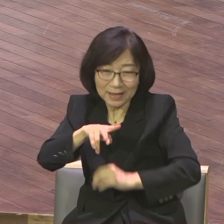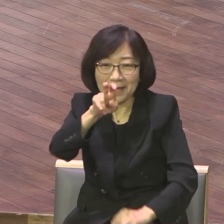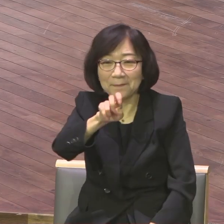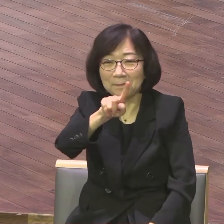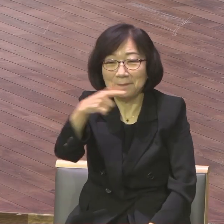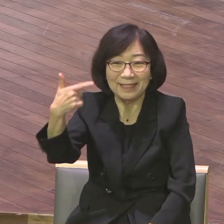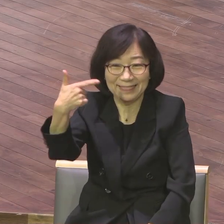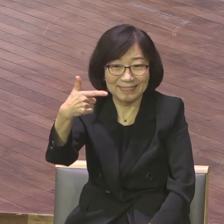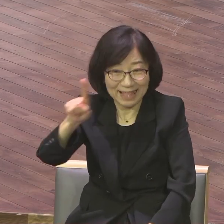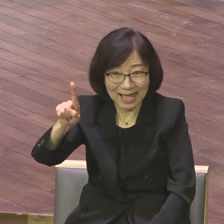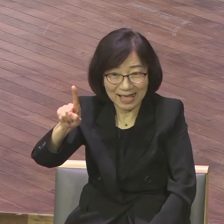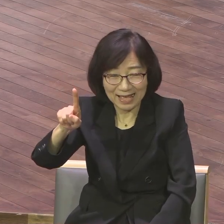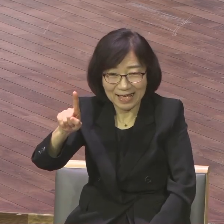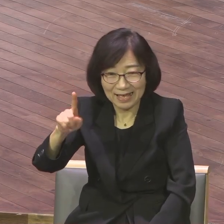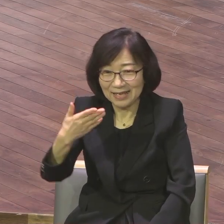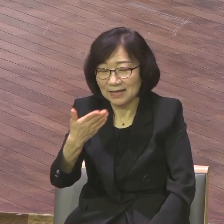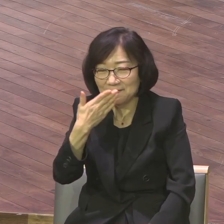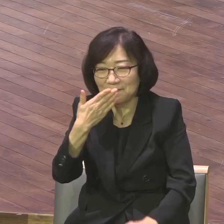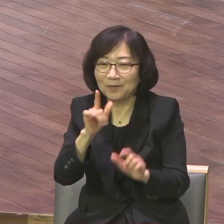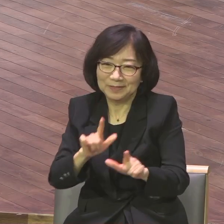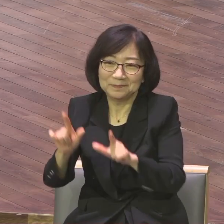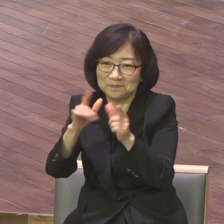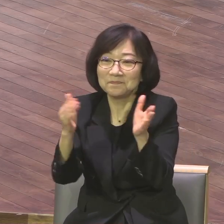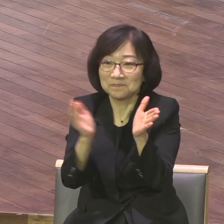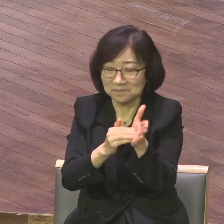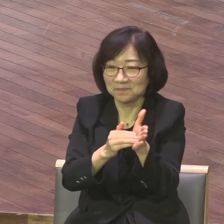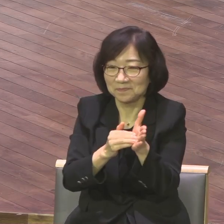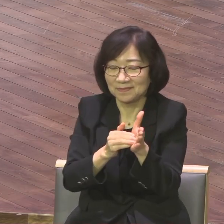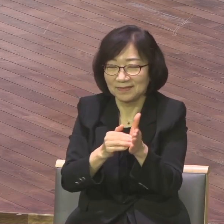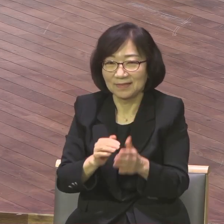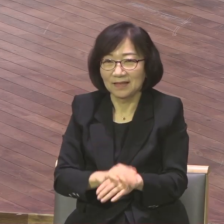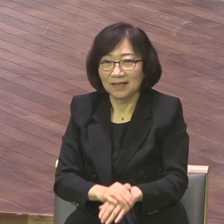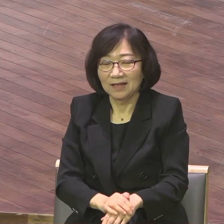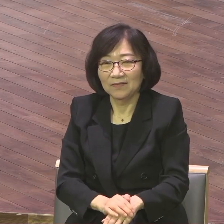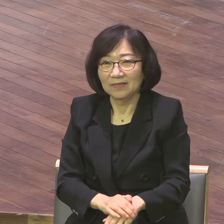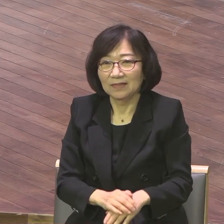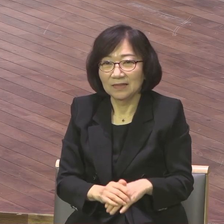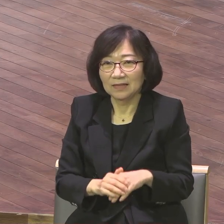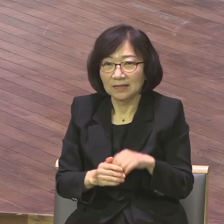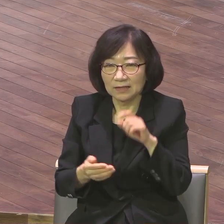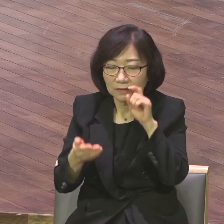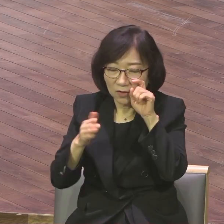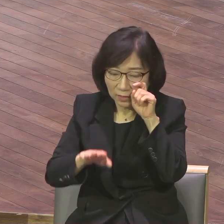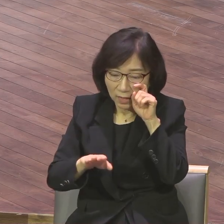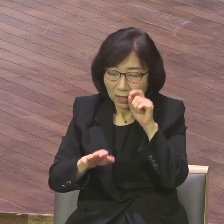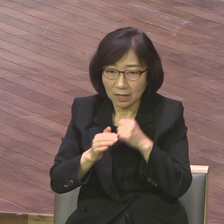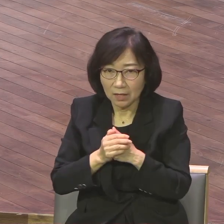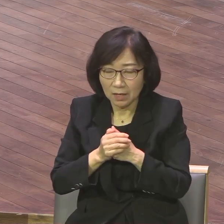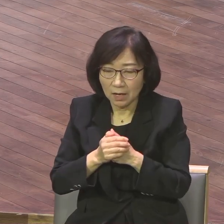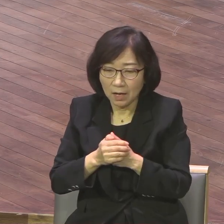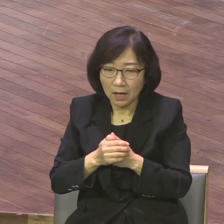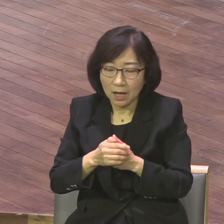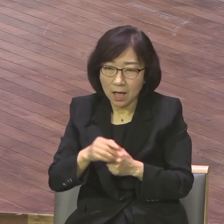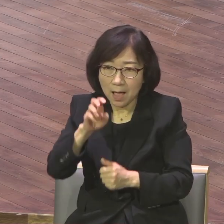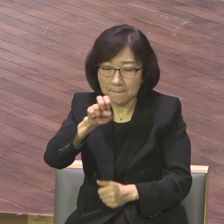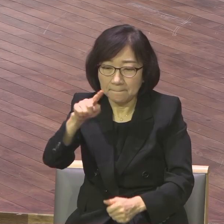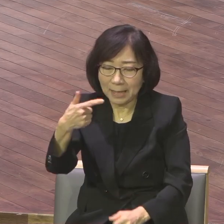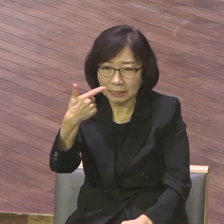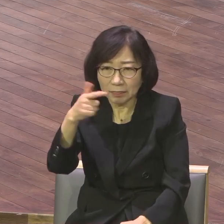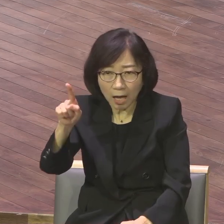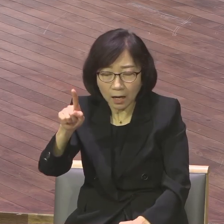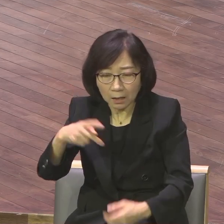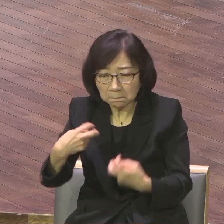언급하죠. 이때 광야에서 만나 먹은 것, 이들의 생각은 모세가 기적을